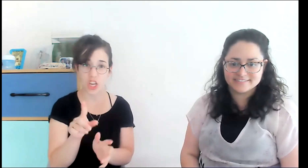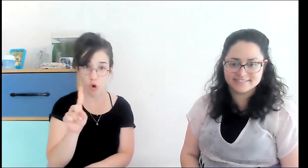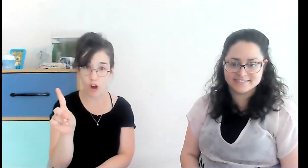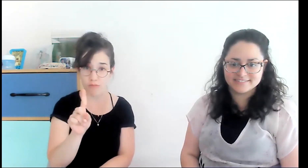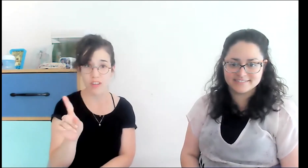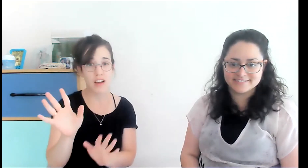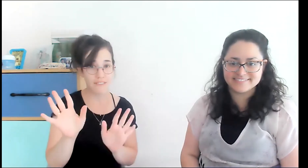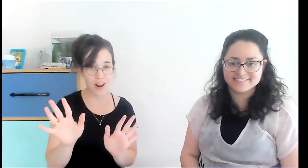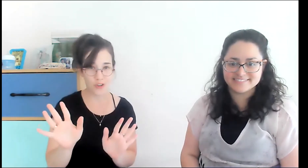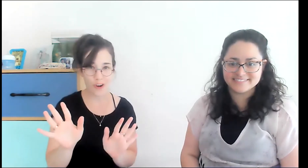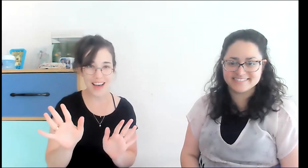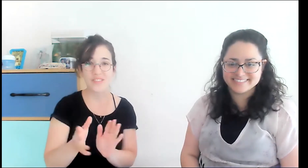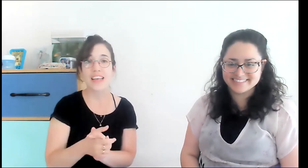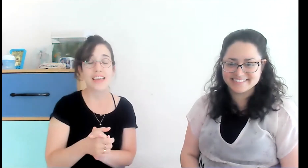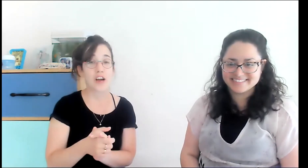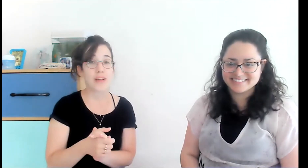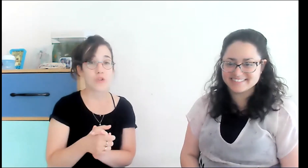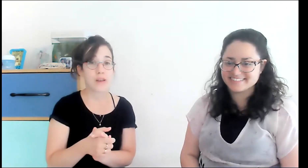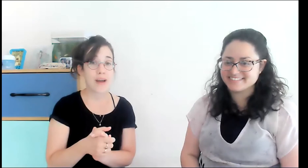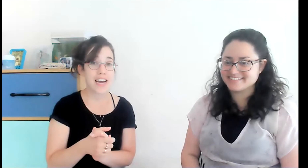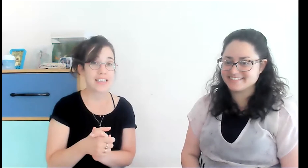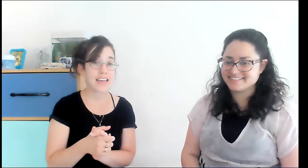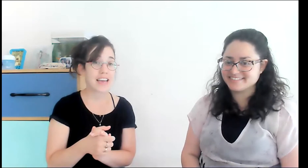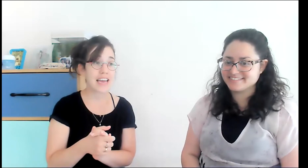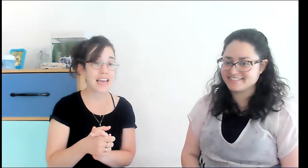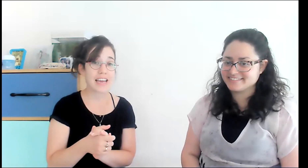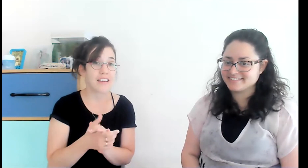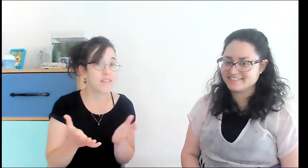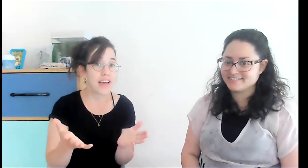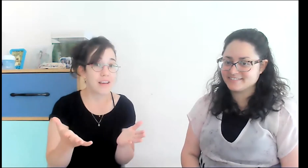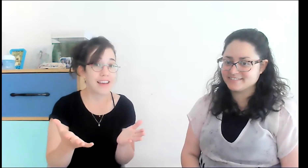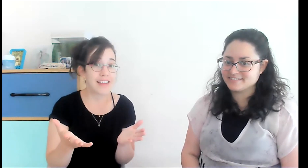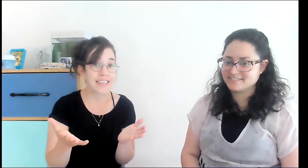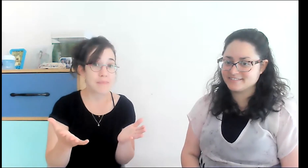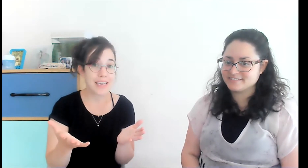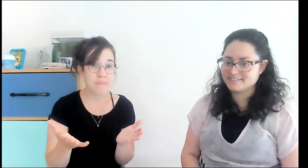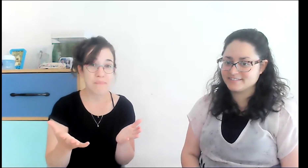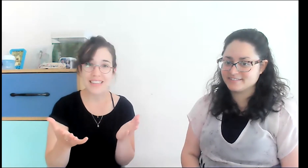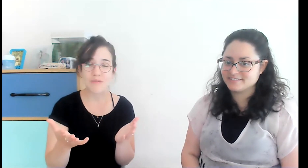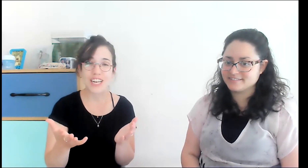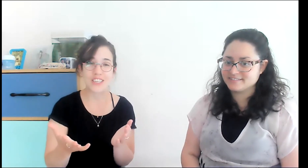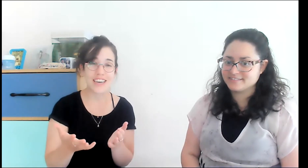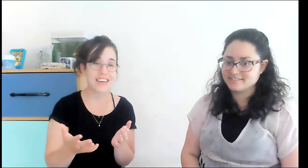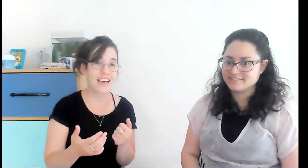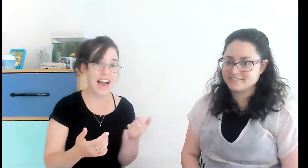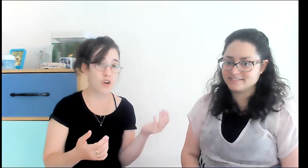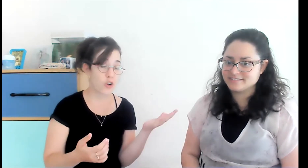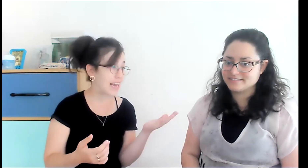שלא, אבל לא נורא, כי היום אנחנו נלמד את הסימנים בעצם של השיר על כל אלה,